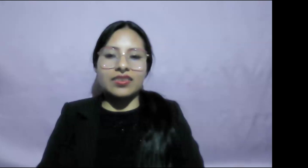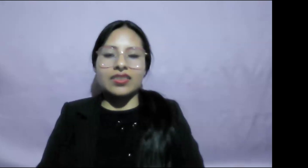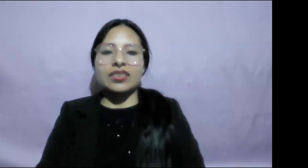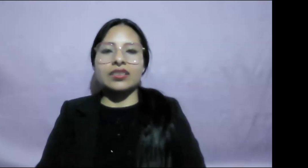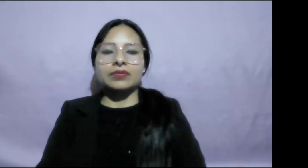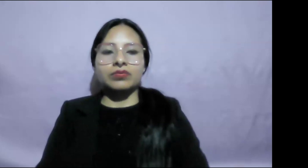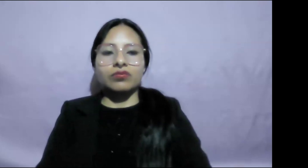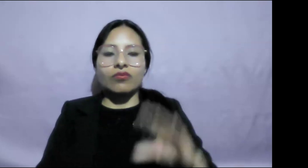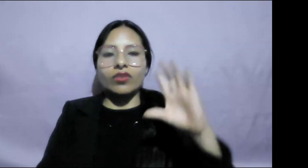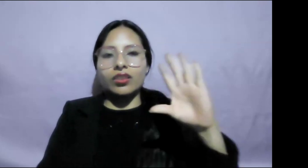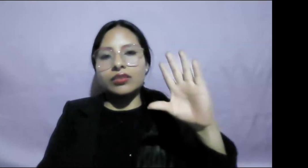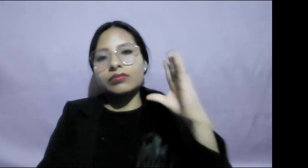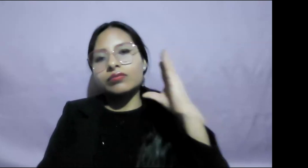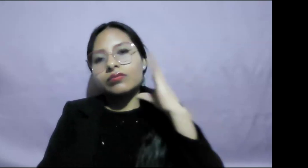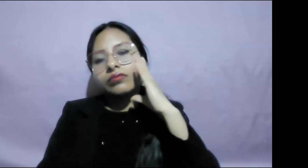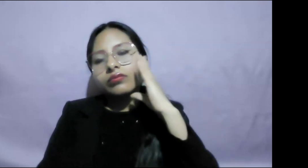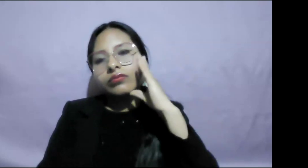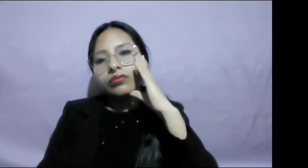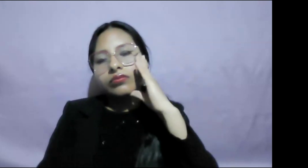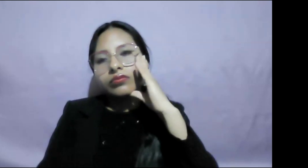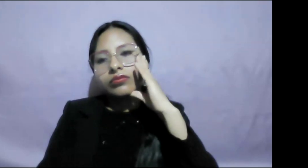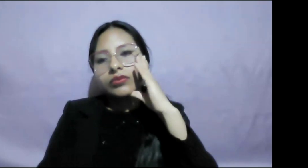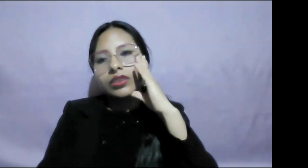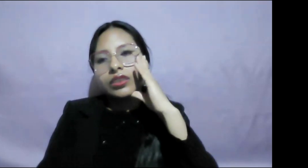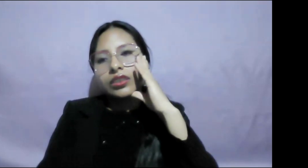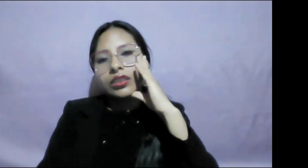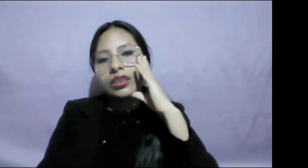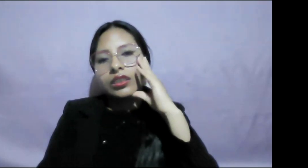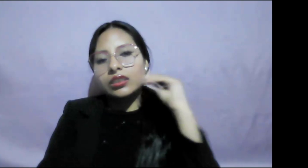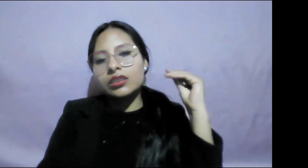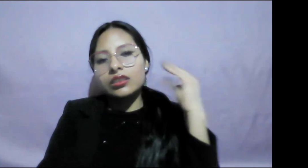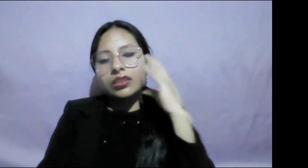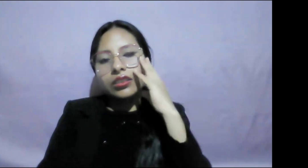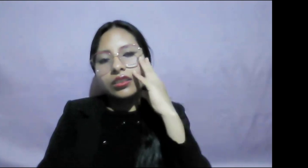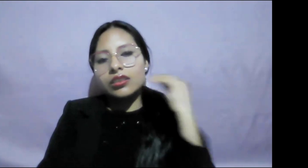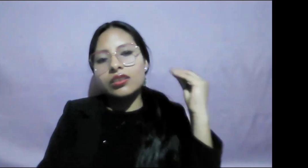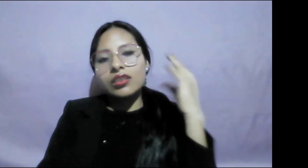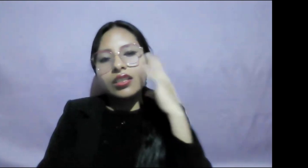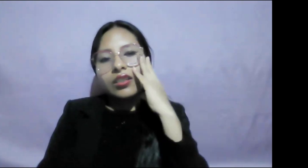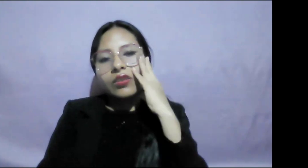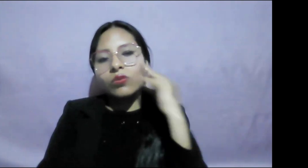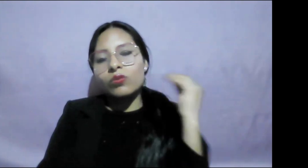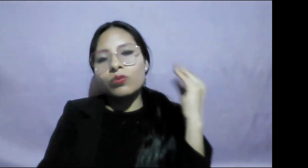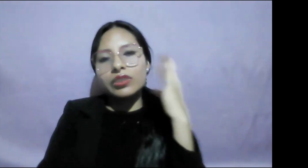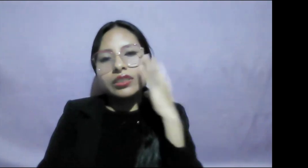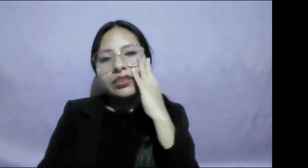conocida no la capital chiclayo